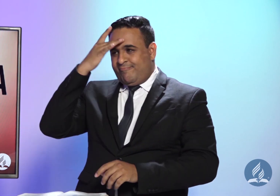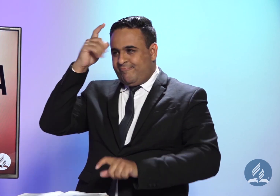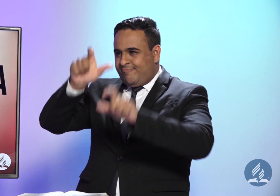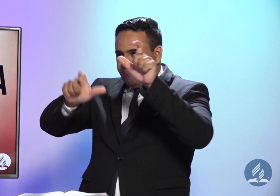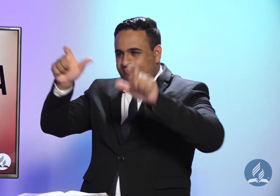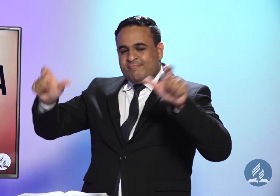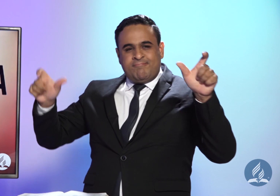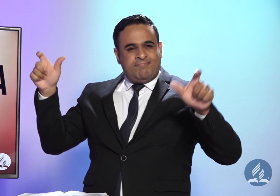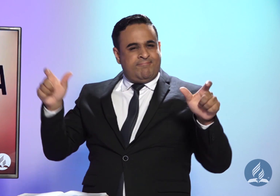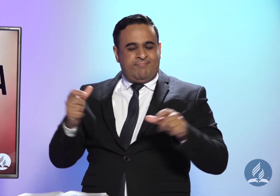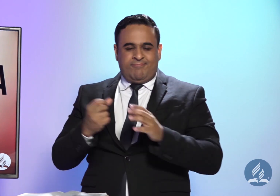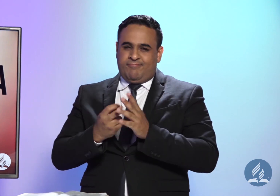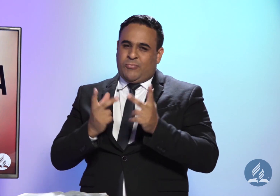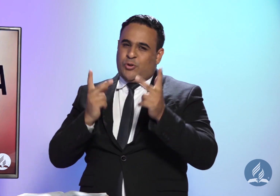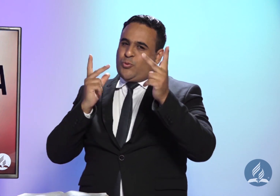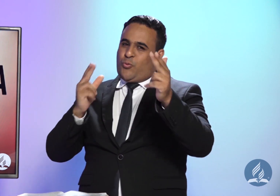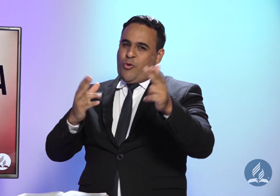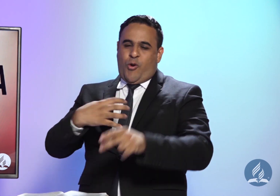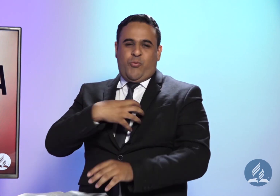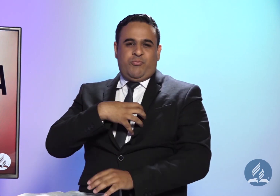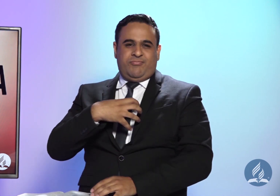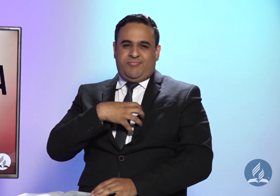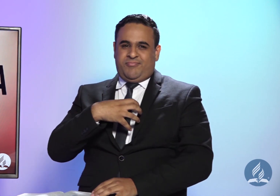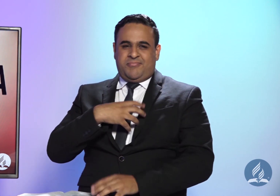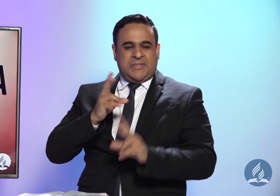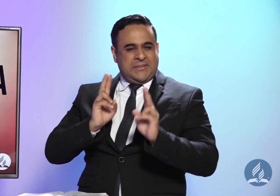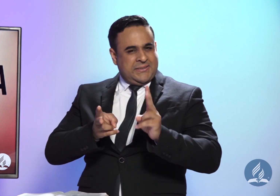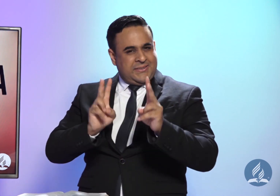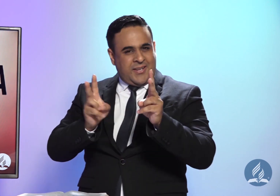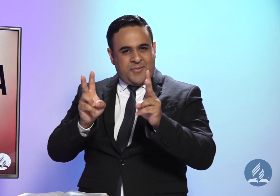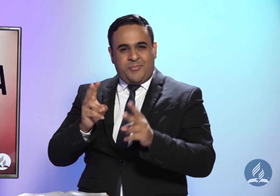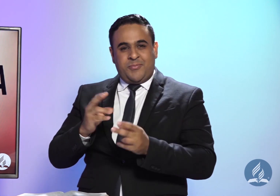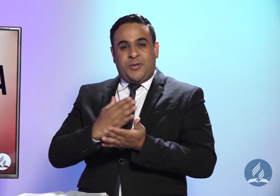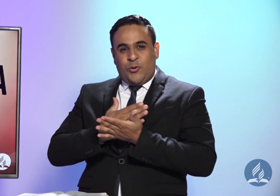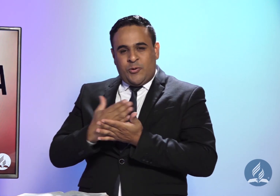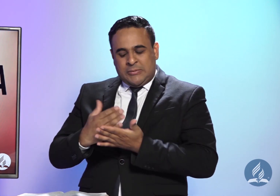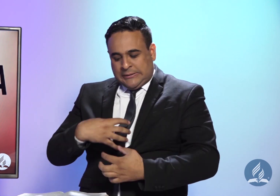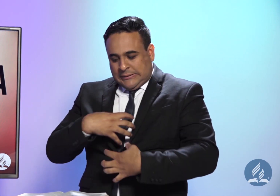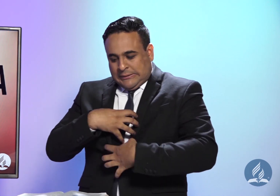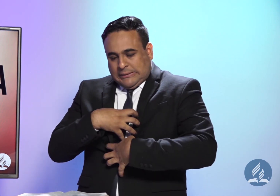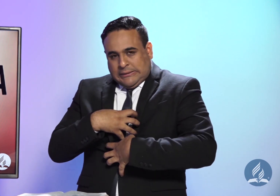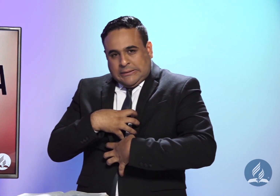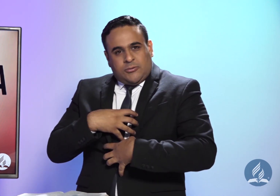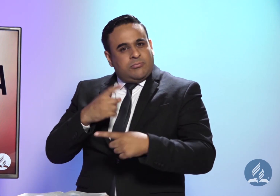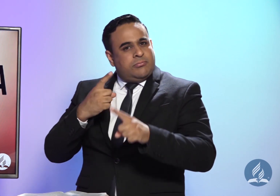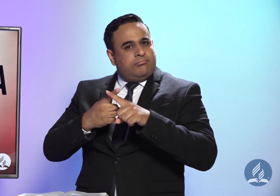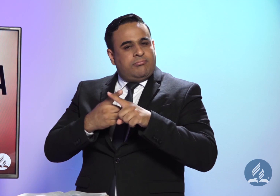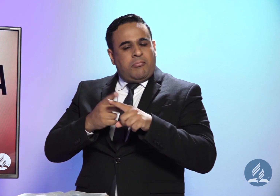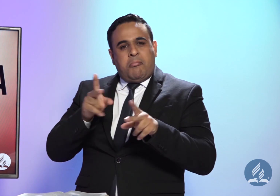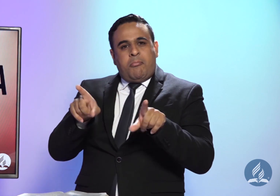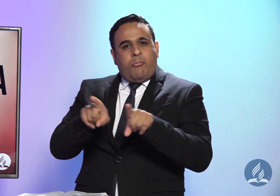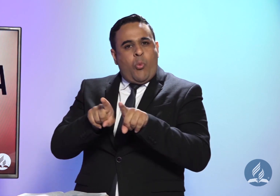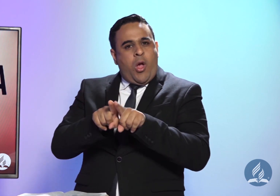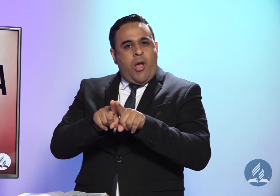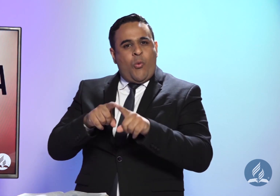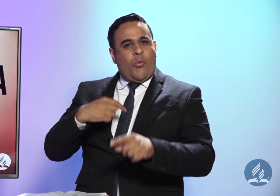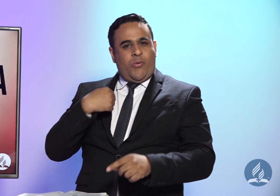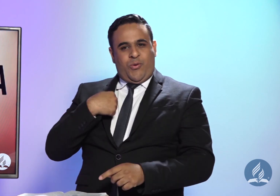queria dizer para vocês que existem pessoas que se sentem como você. Todas as vezes que estão perto de tomar